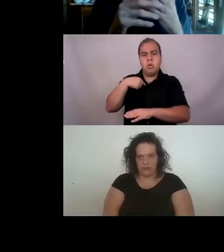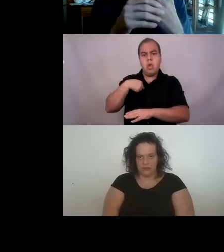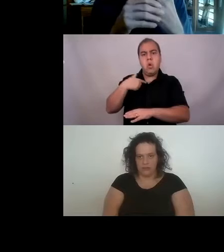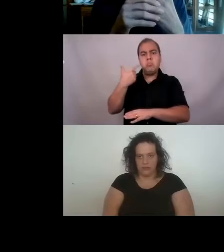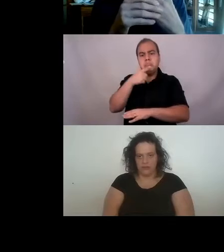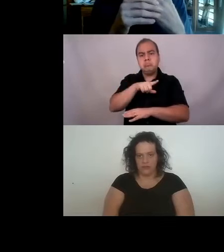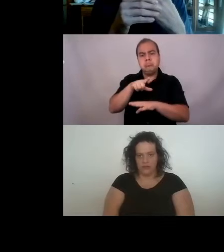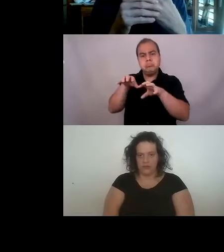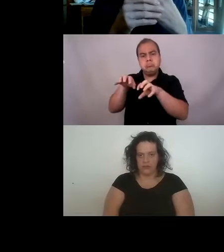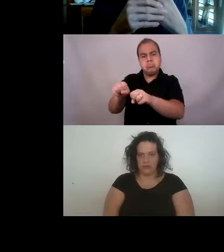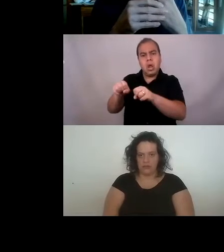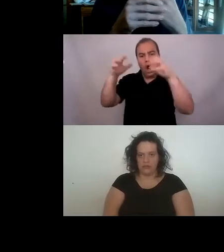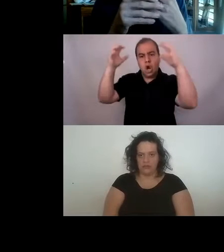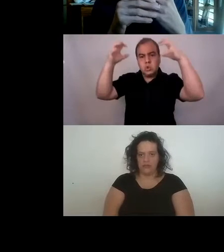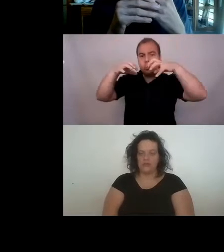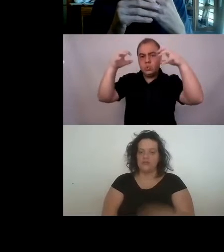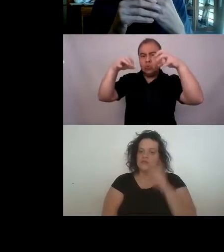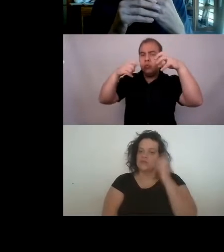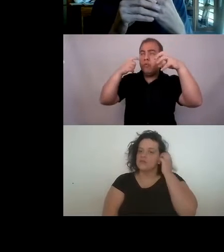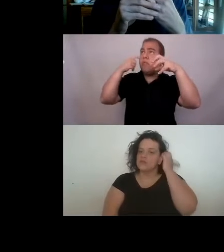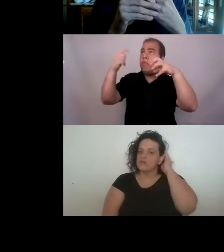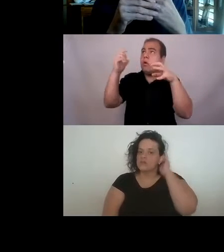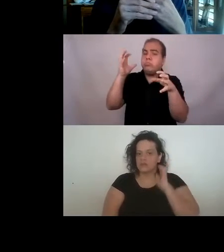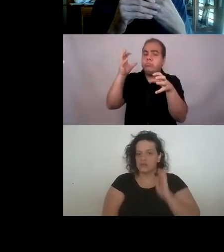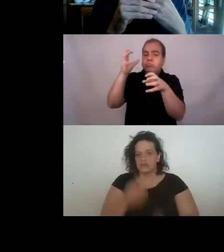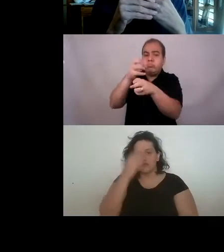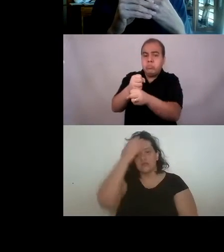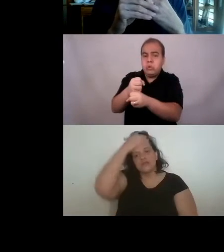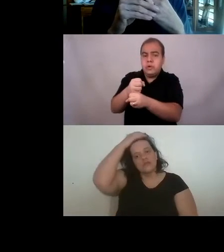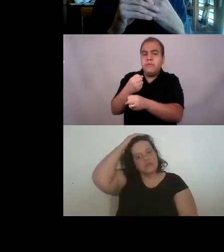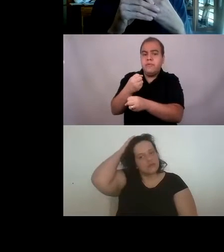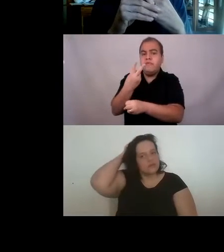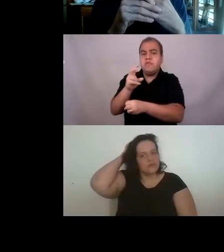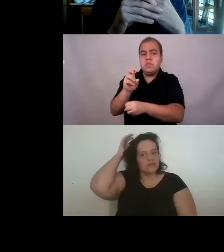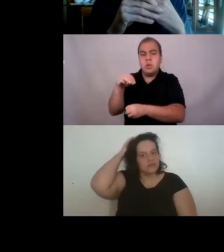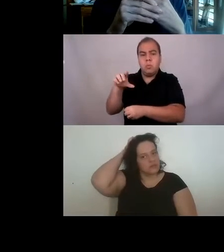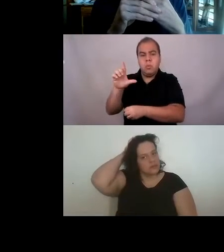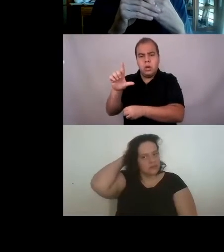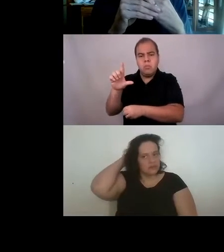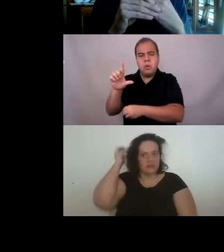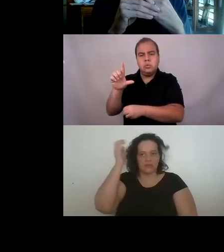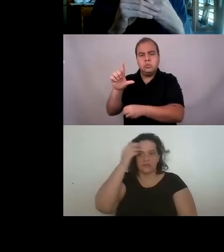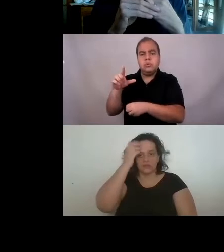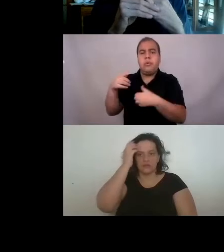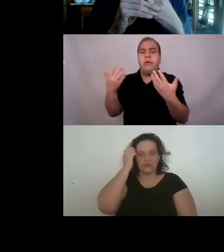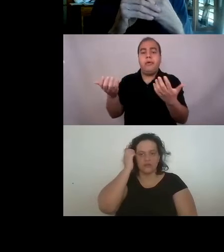então, a chuva de projeto de 25 milímetros,